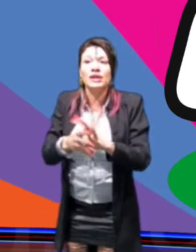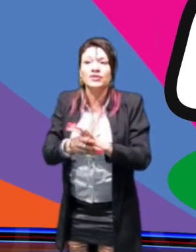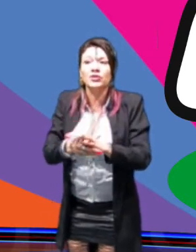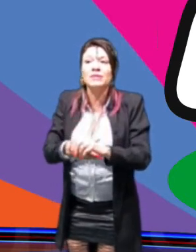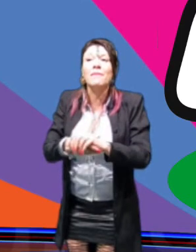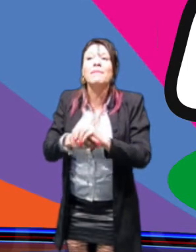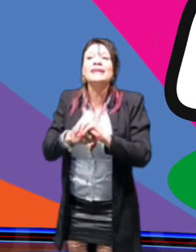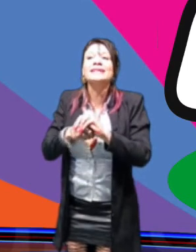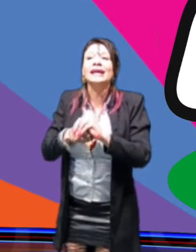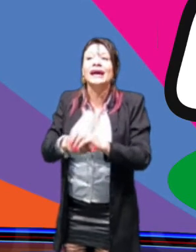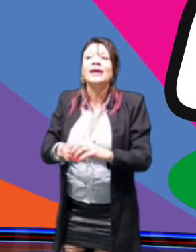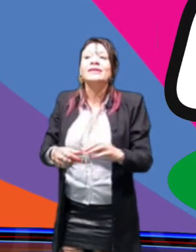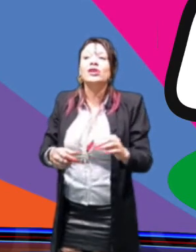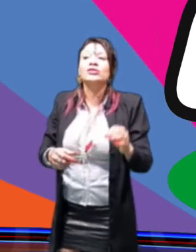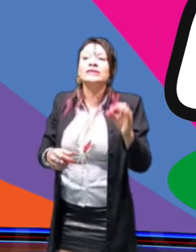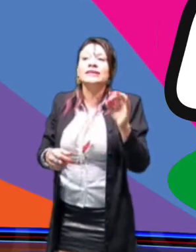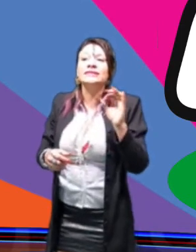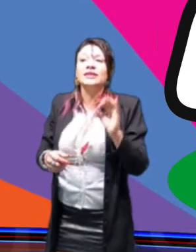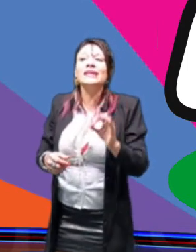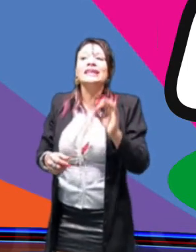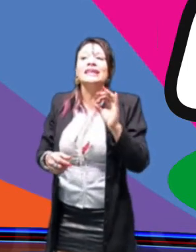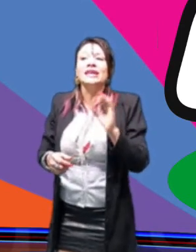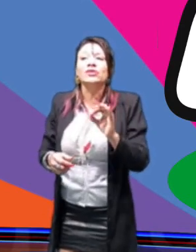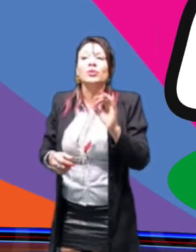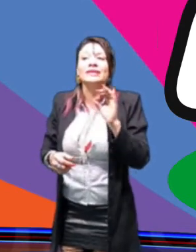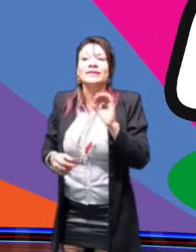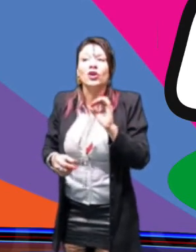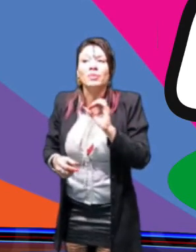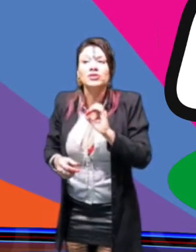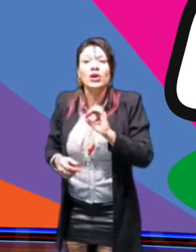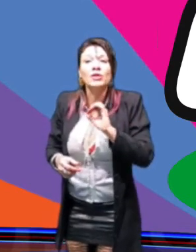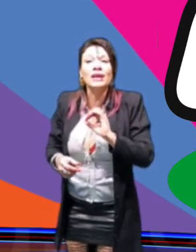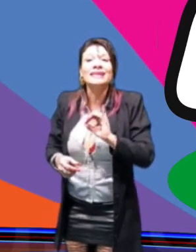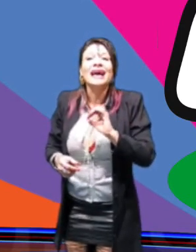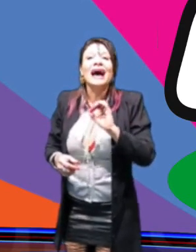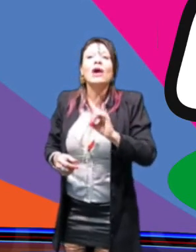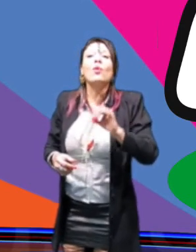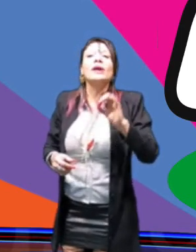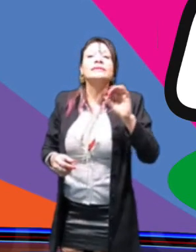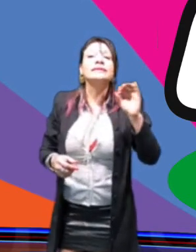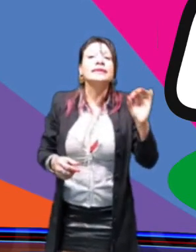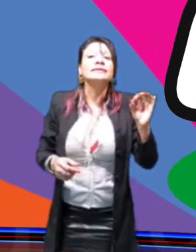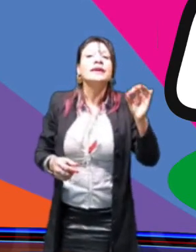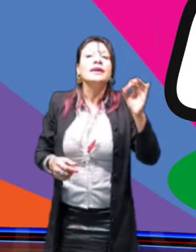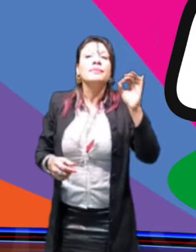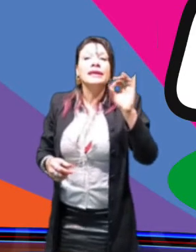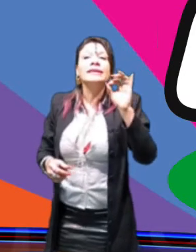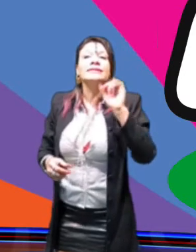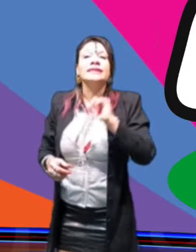jubilación mínima pasará de los 37.525 pesos anuales a